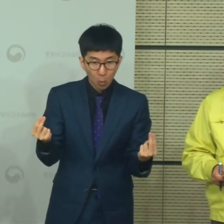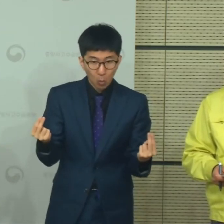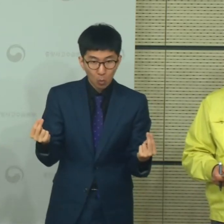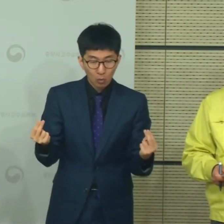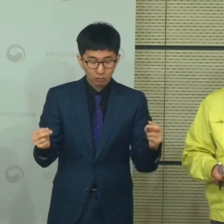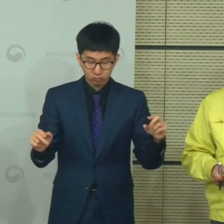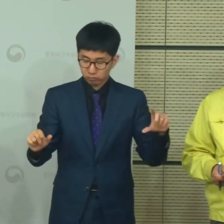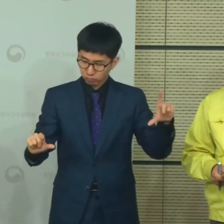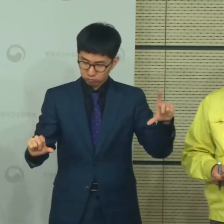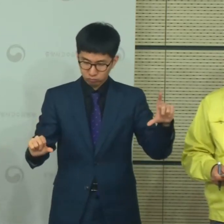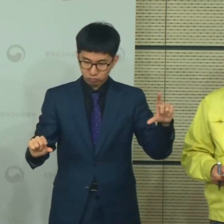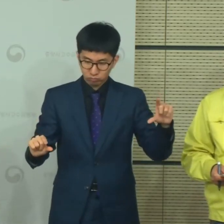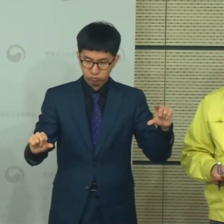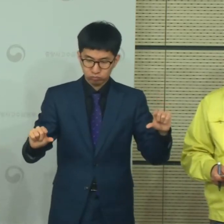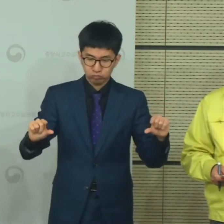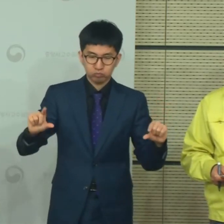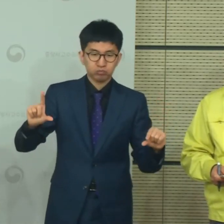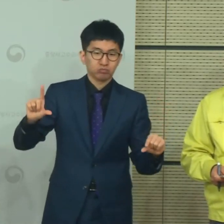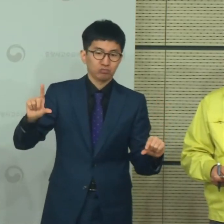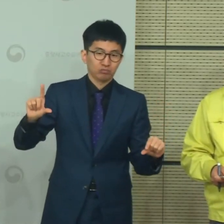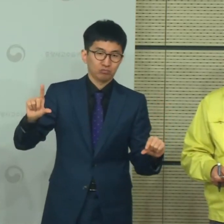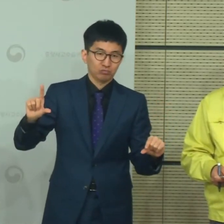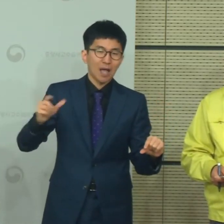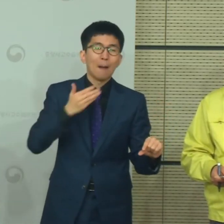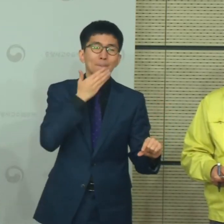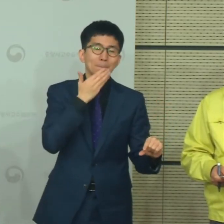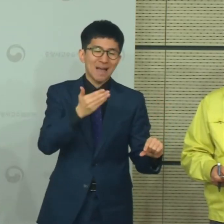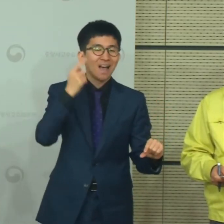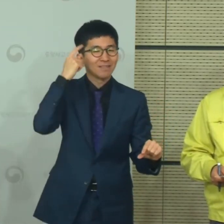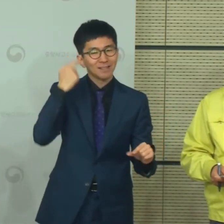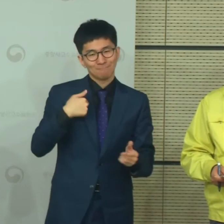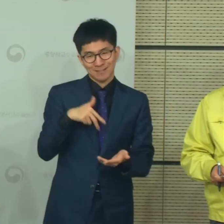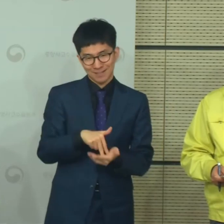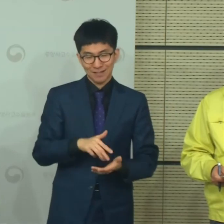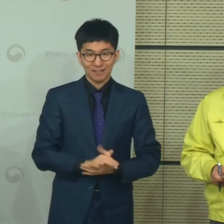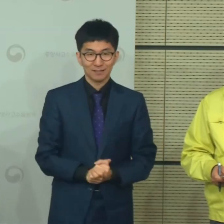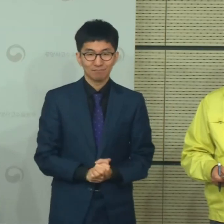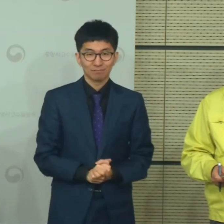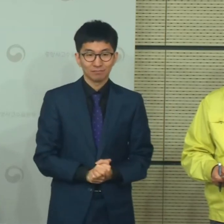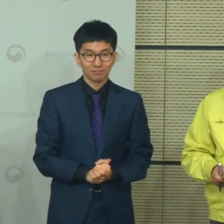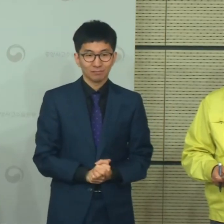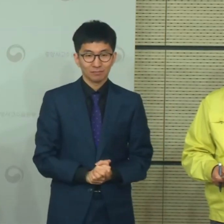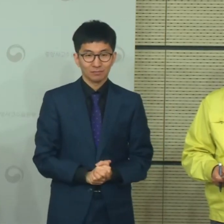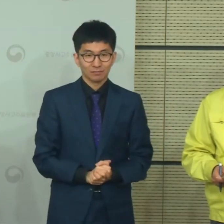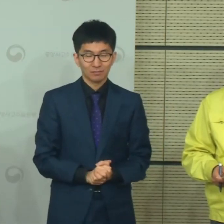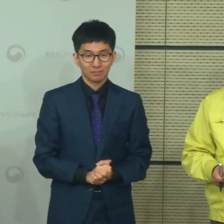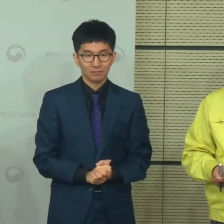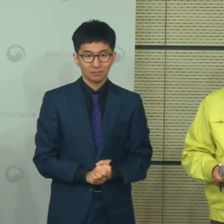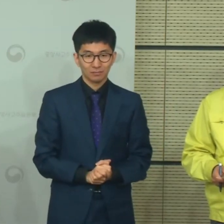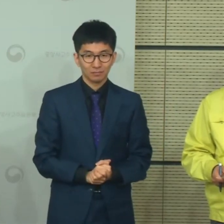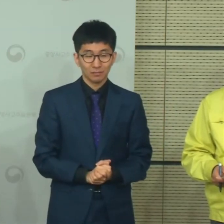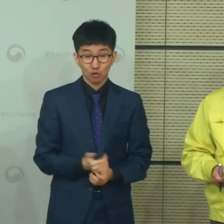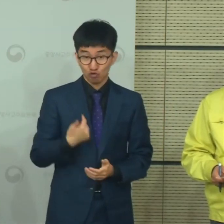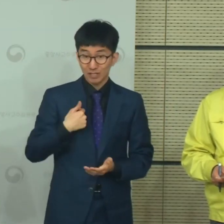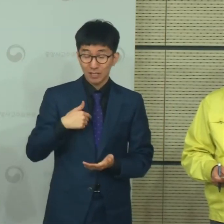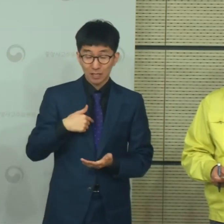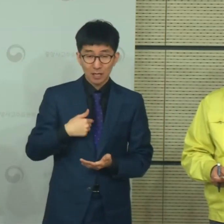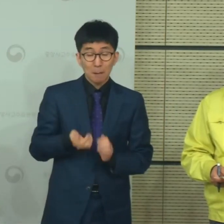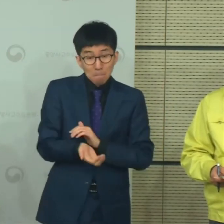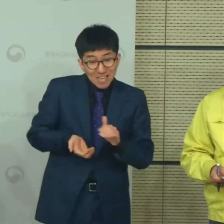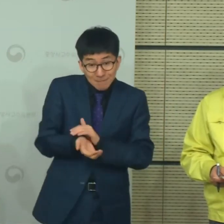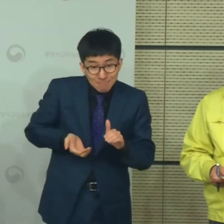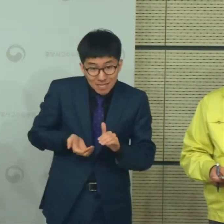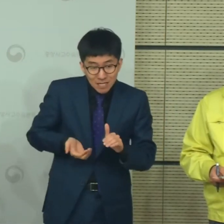시간이 지나면 약 한 2주 후부터는 또 급격히 증가할 거로 예상이 됩니다. 그래서 전체적으로 저희가 확보해야 되는 것이